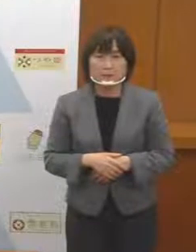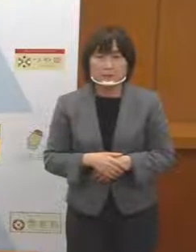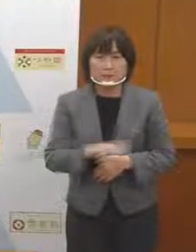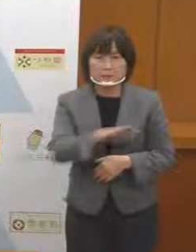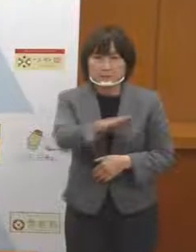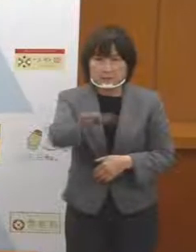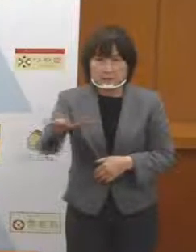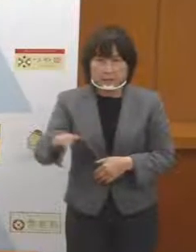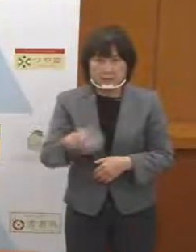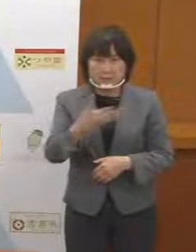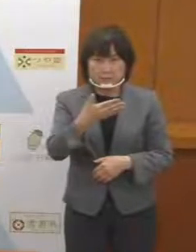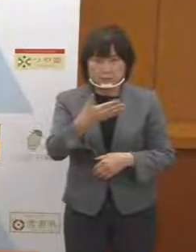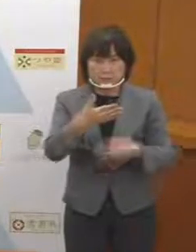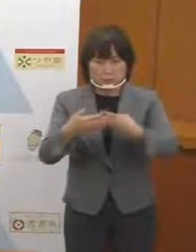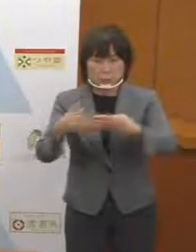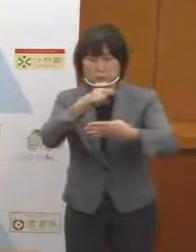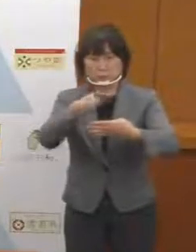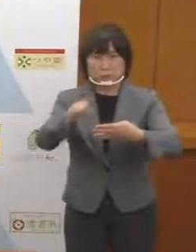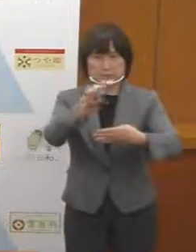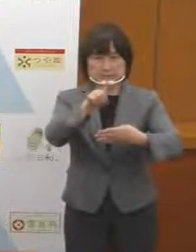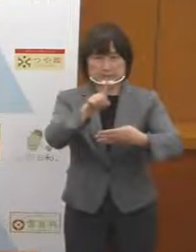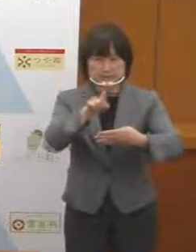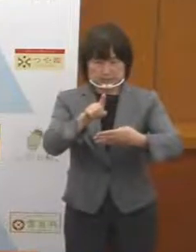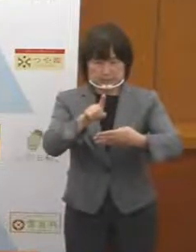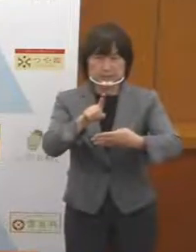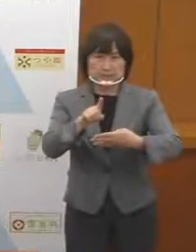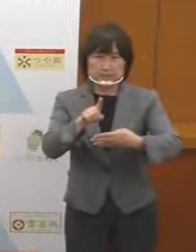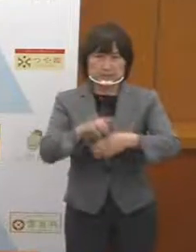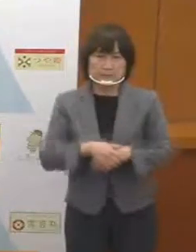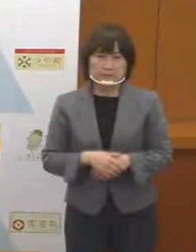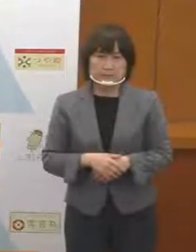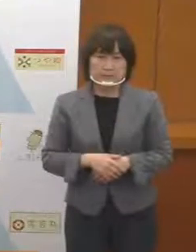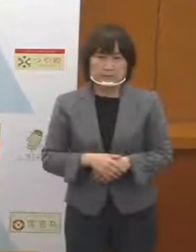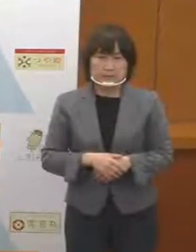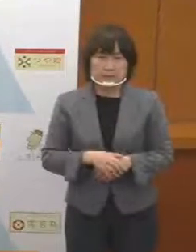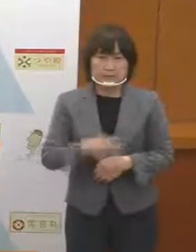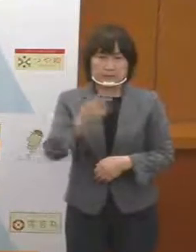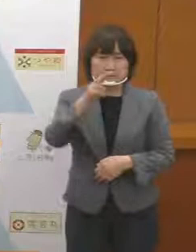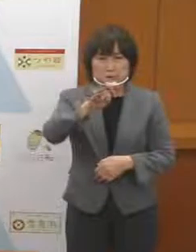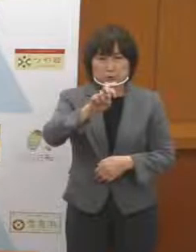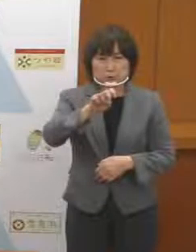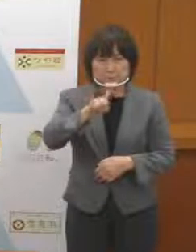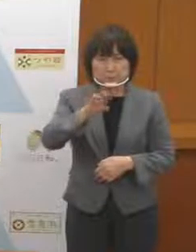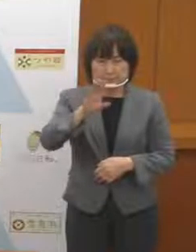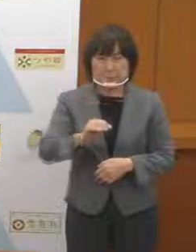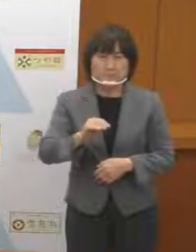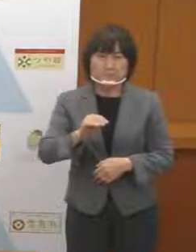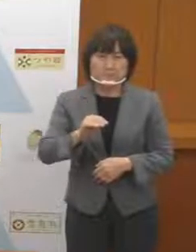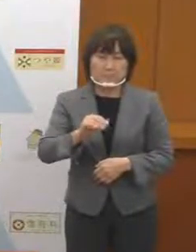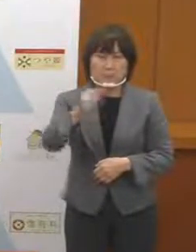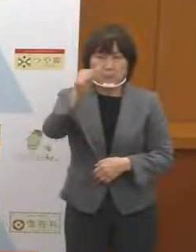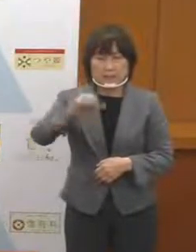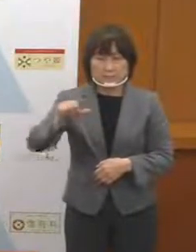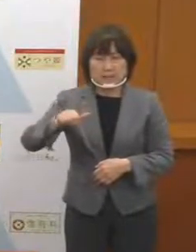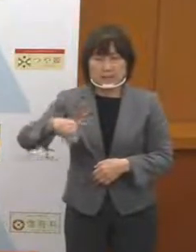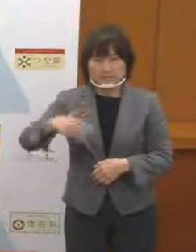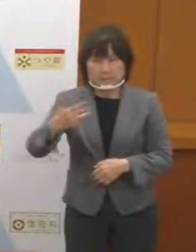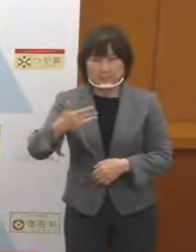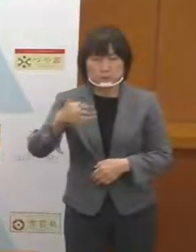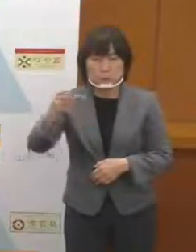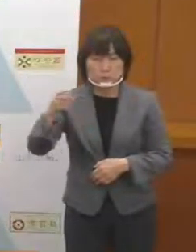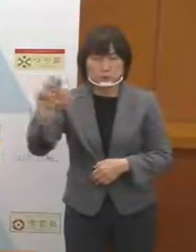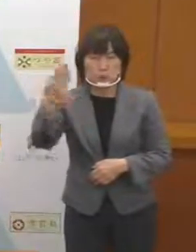者の約1/424.0%に当たる右215800